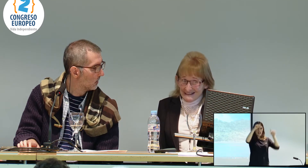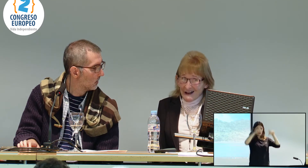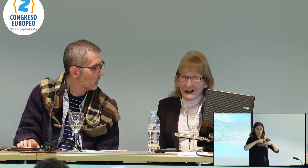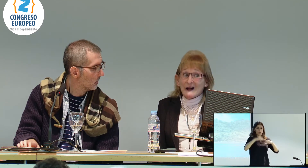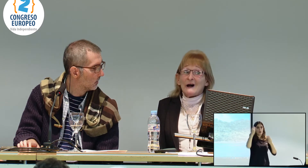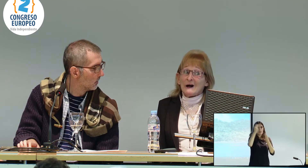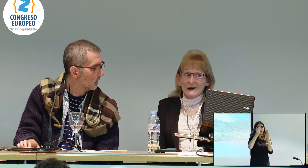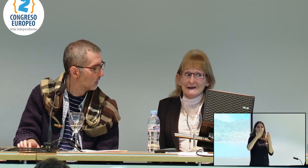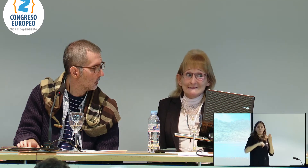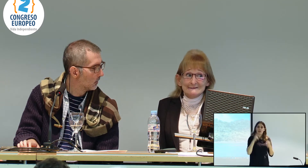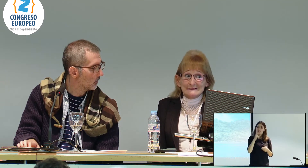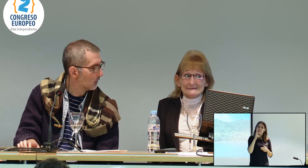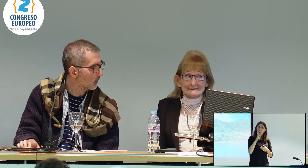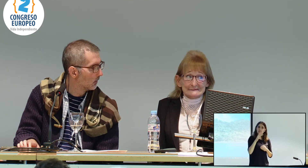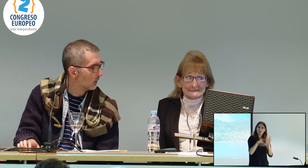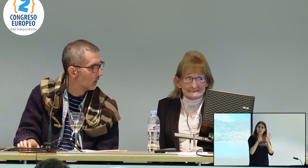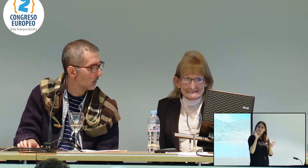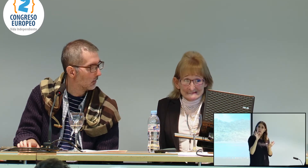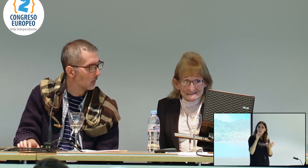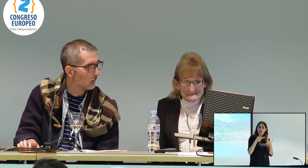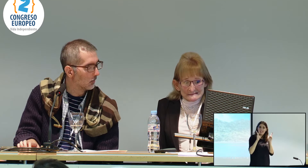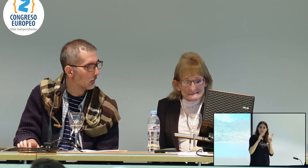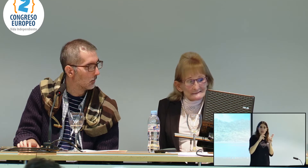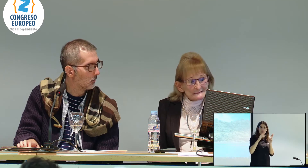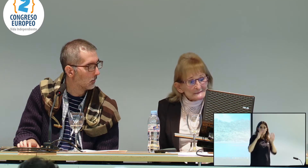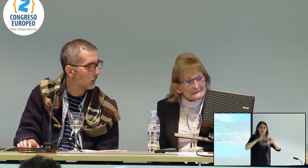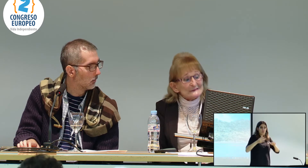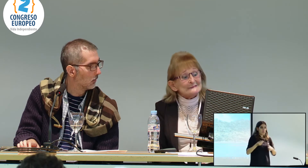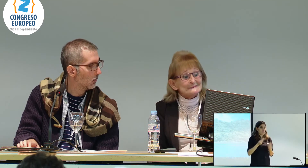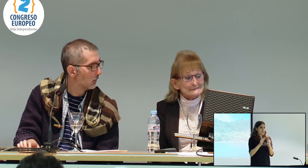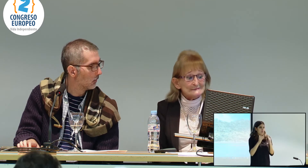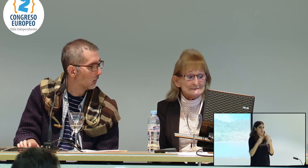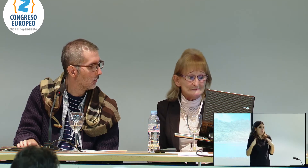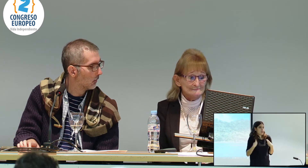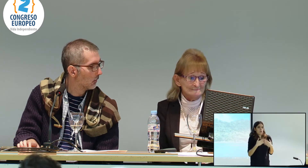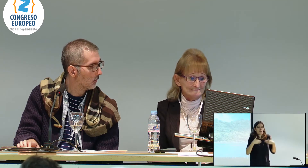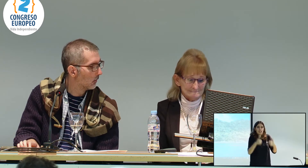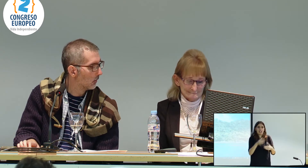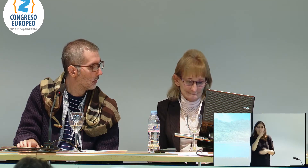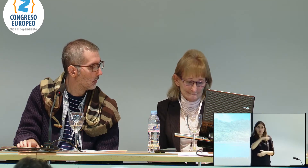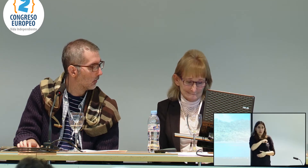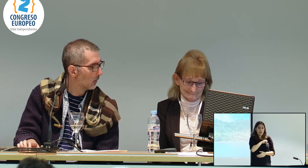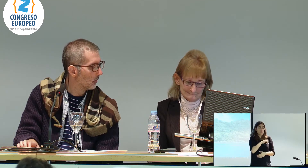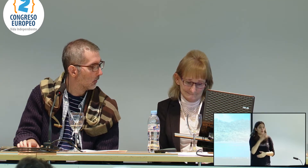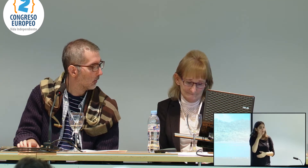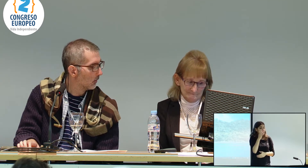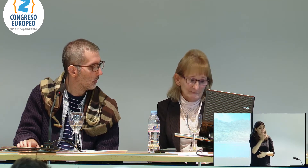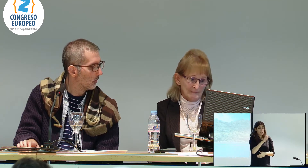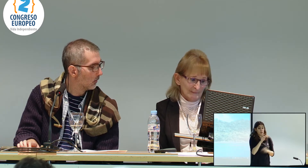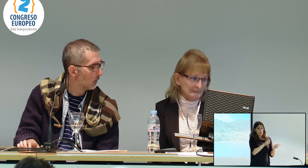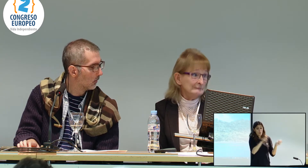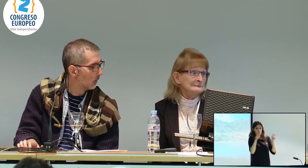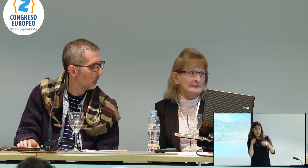podía ejercer mi derecho a la libre circulación y residencia, como el común de la ciudadanía. Antes de mudarme,